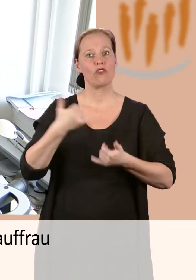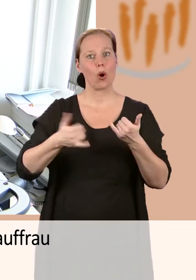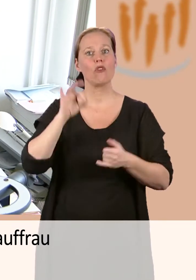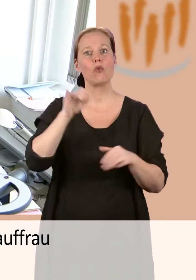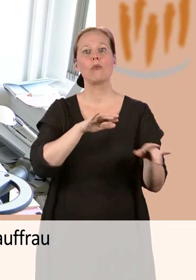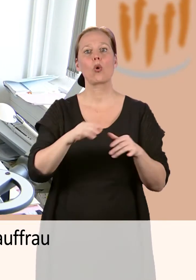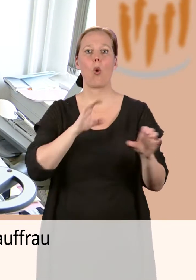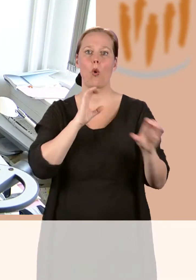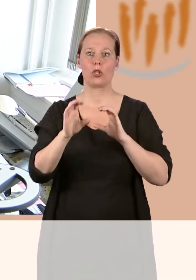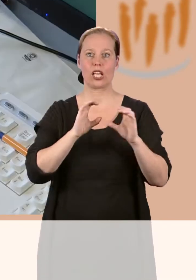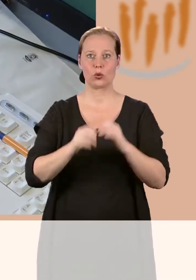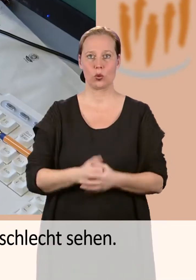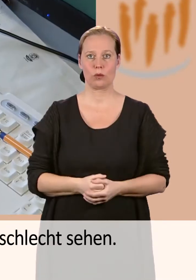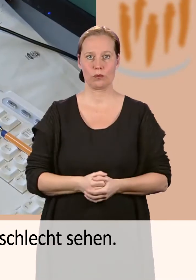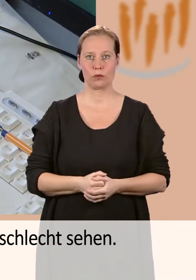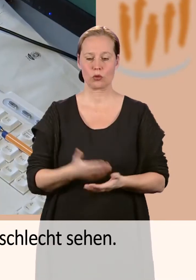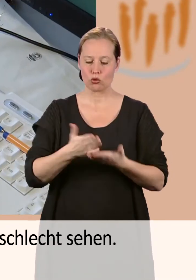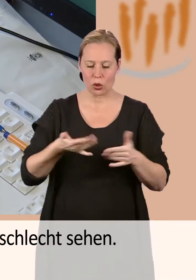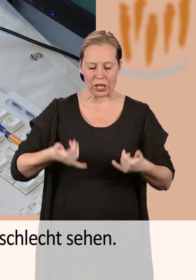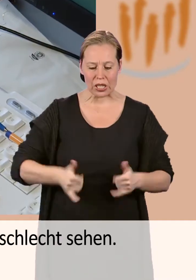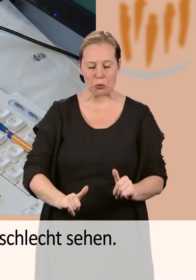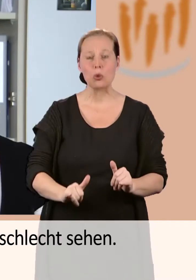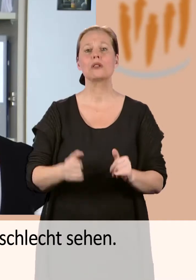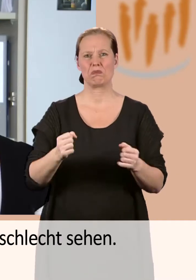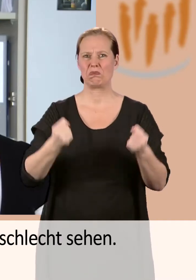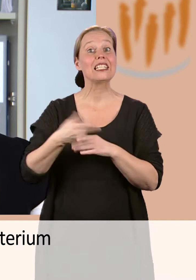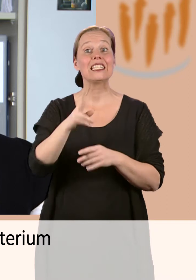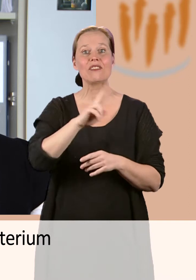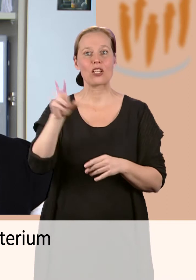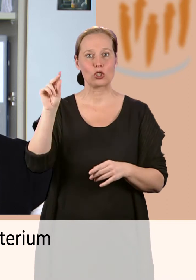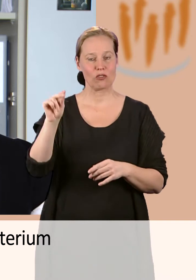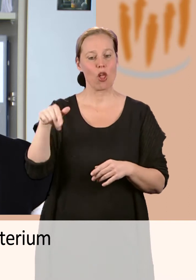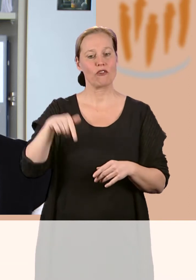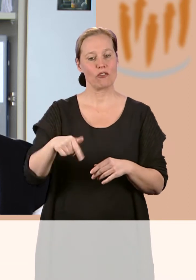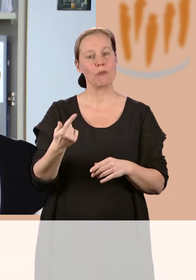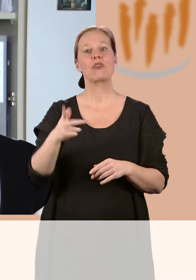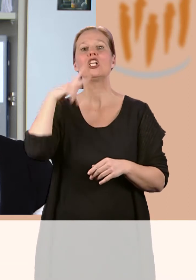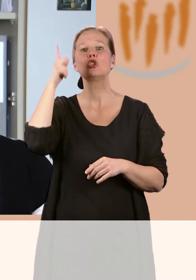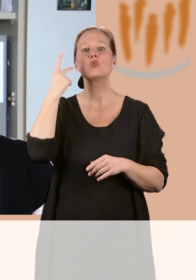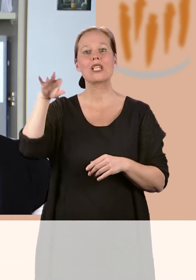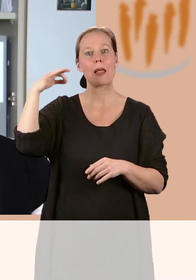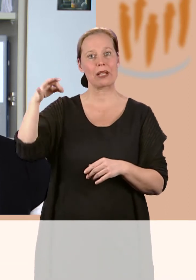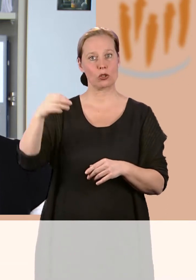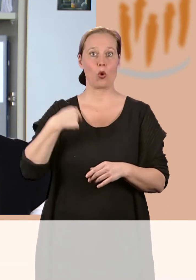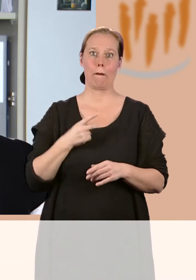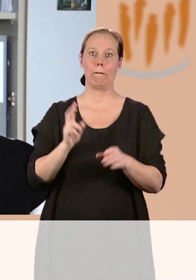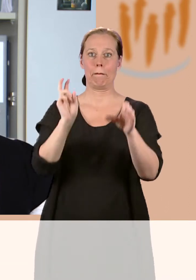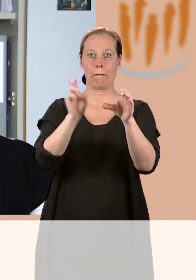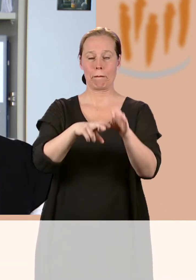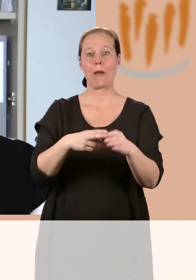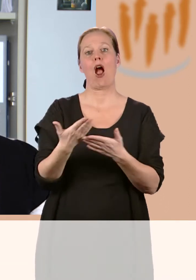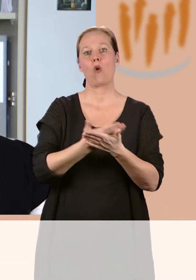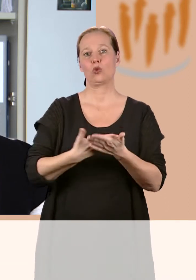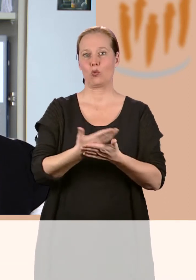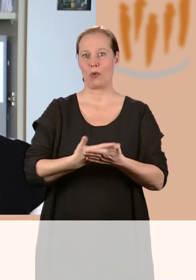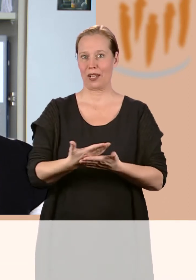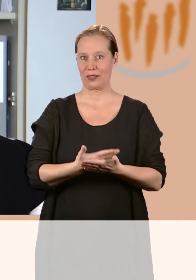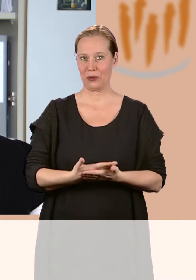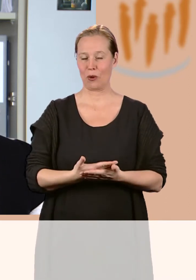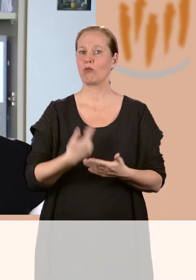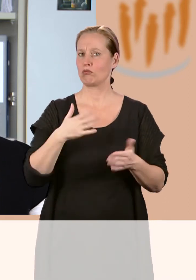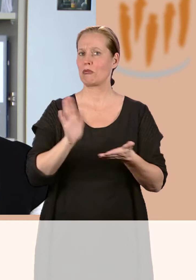Bürokommunikation. Ich bin von Geburt an hochgradig sehbehindert, habe jetzt einen Sehrest von ca. 10 bis 15 Prozent. Ist natürlich